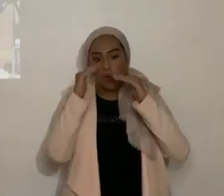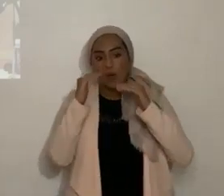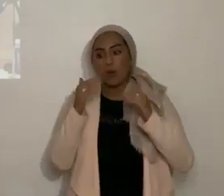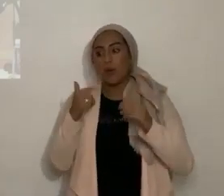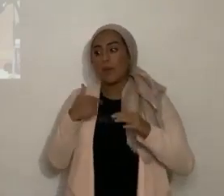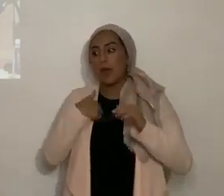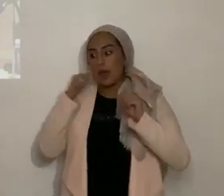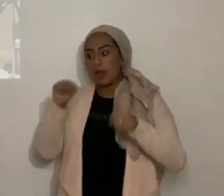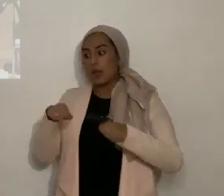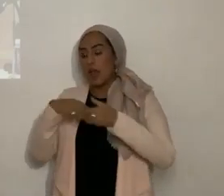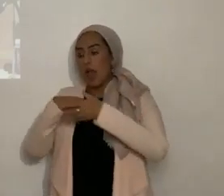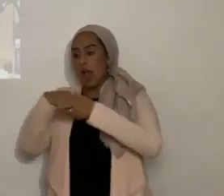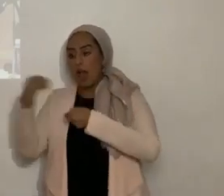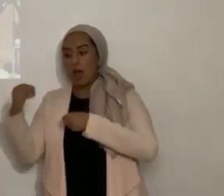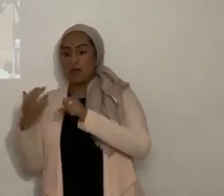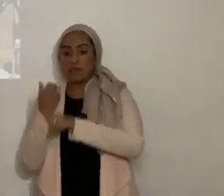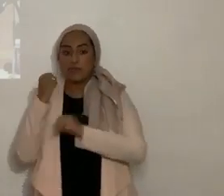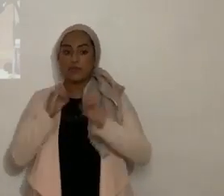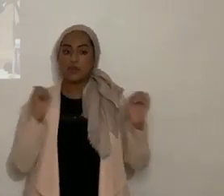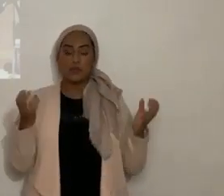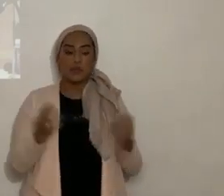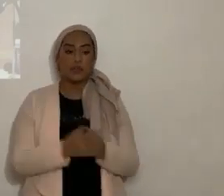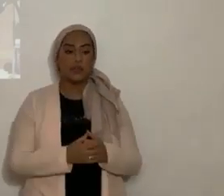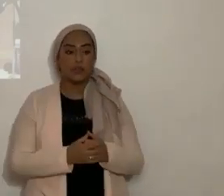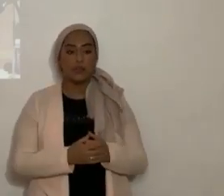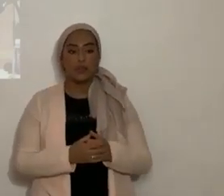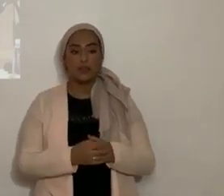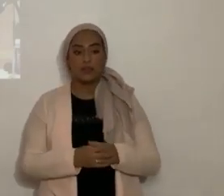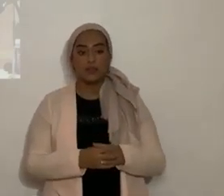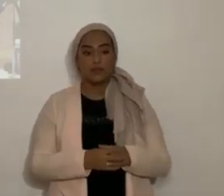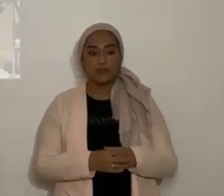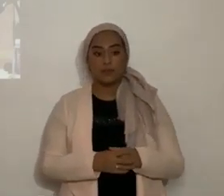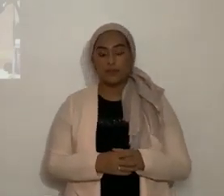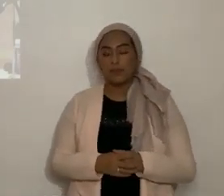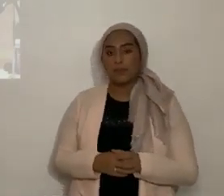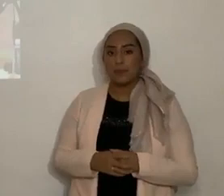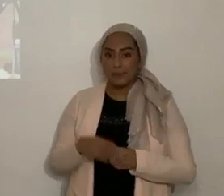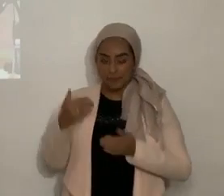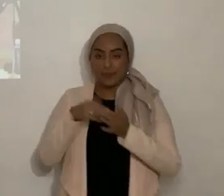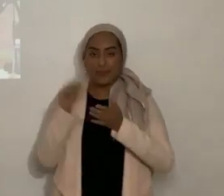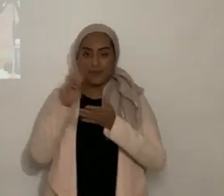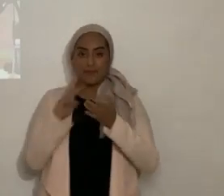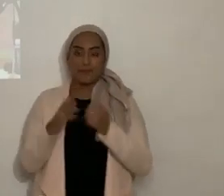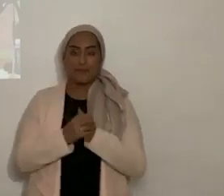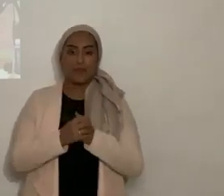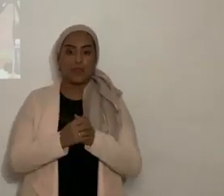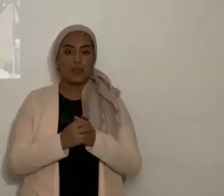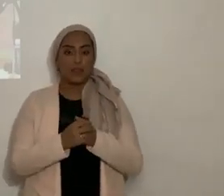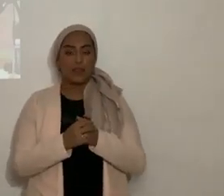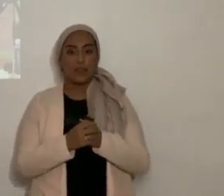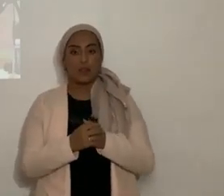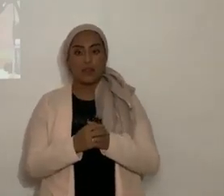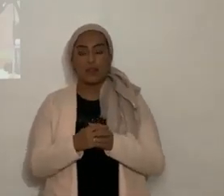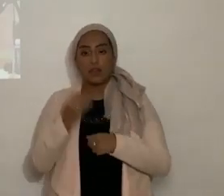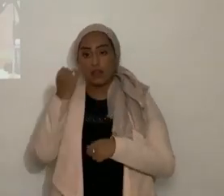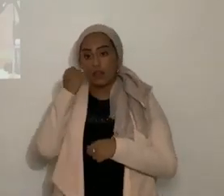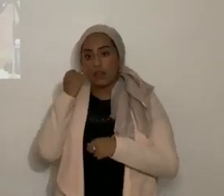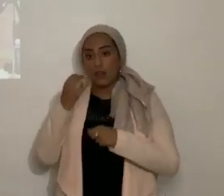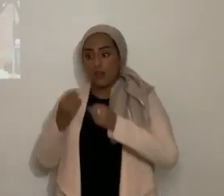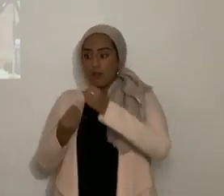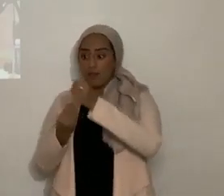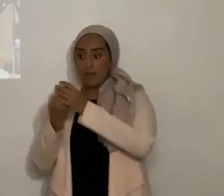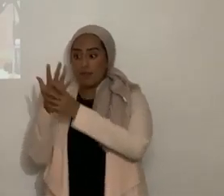yo pueda salir en esta situación. Aquí está. Vamos a leerla otra vez. Aunque la higuera no